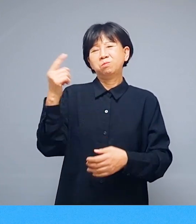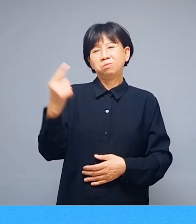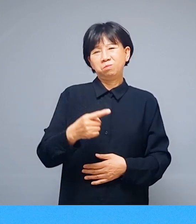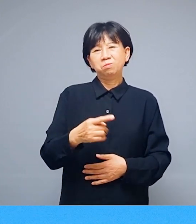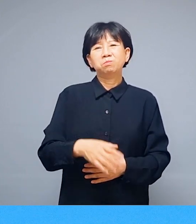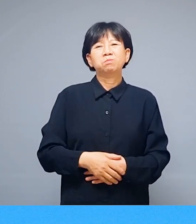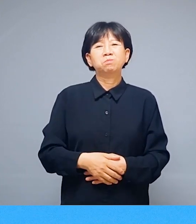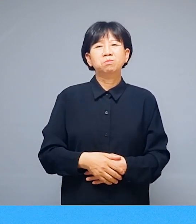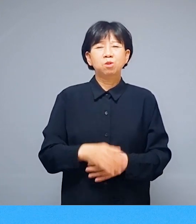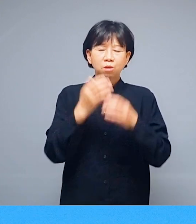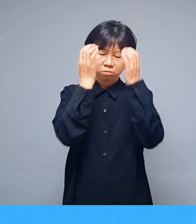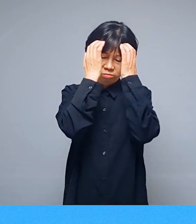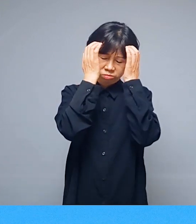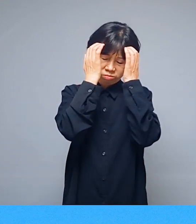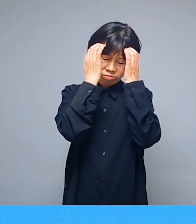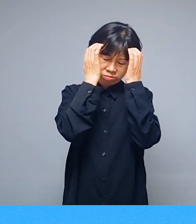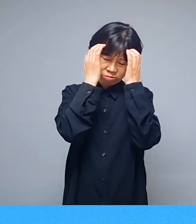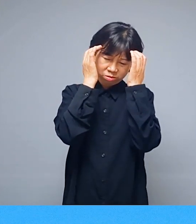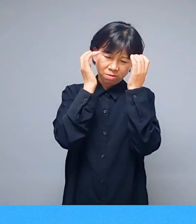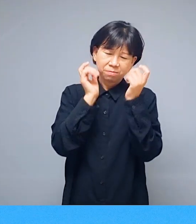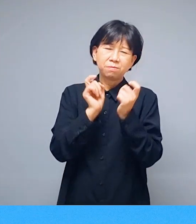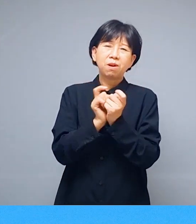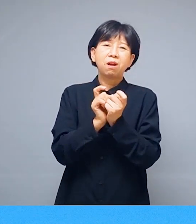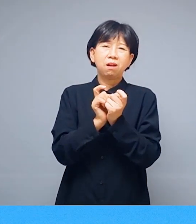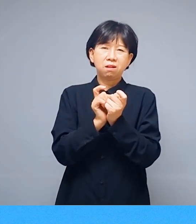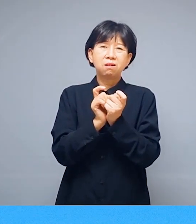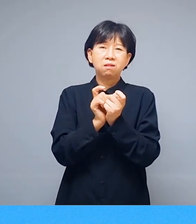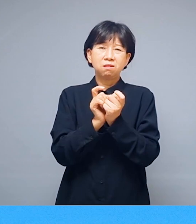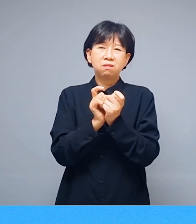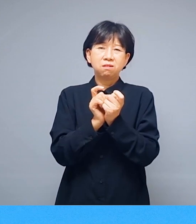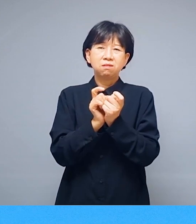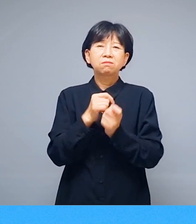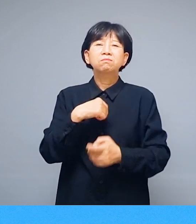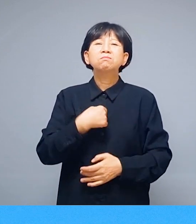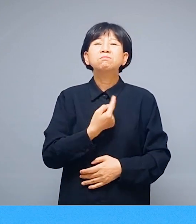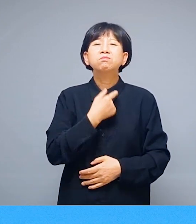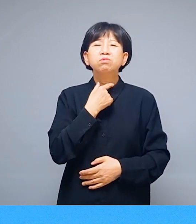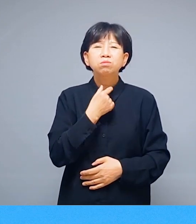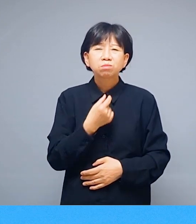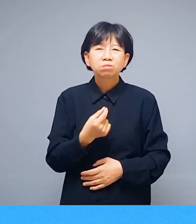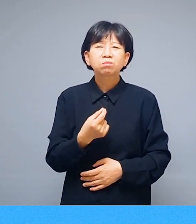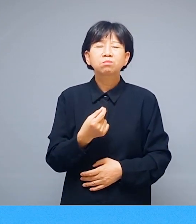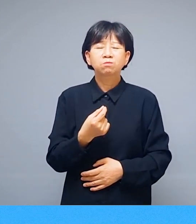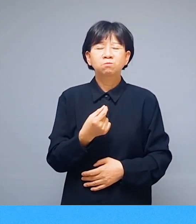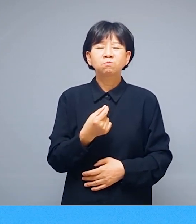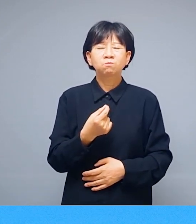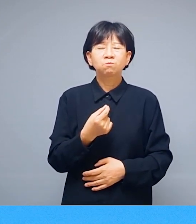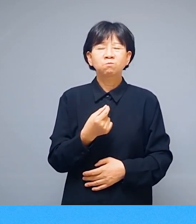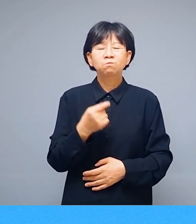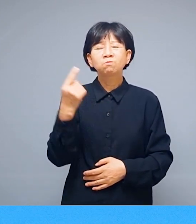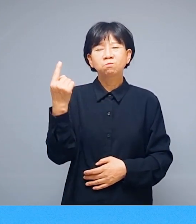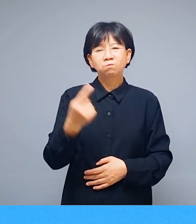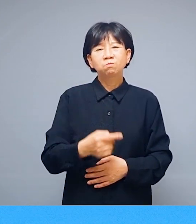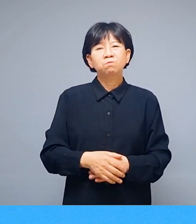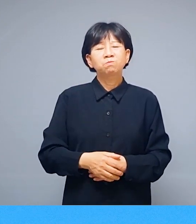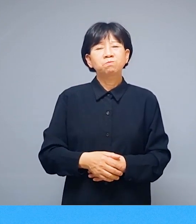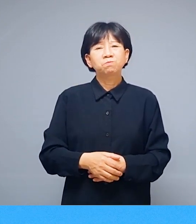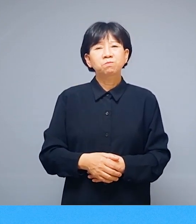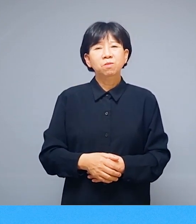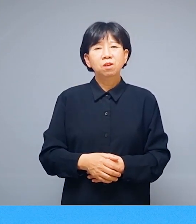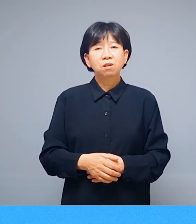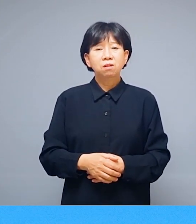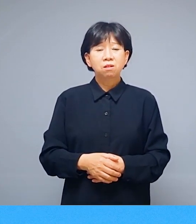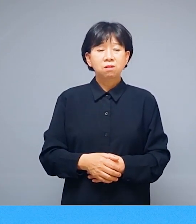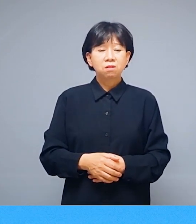온갖 고난을 다 당하시는 그 길을 자처하시면서 들어가신 길입니다. 예수님은